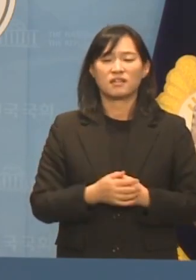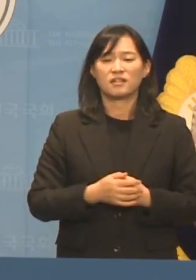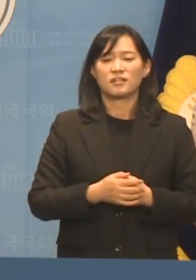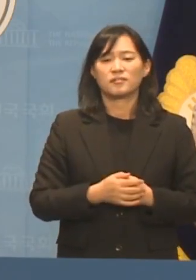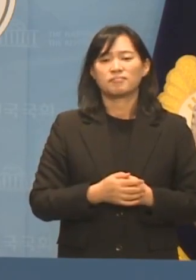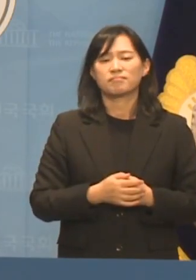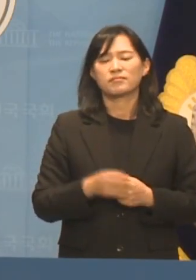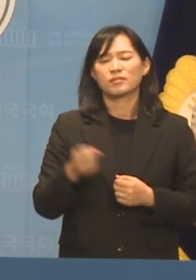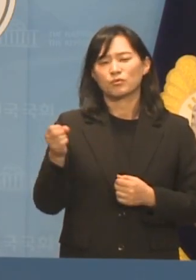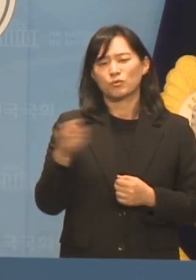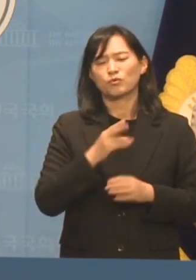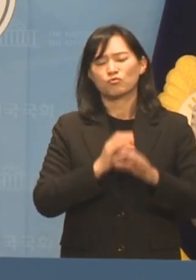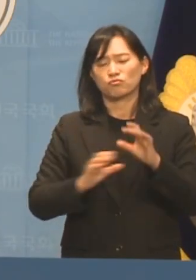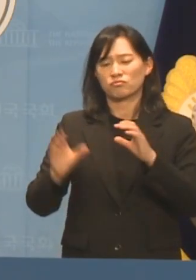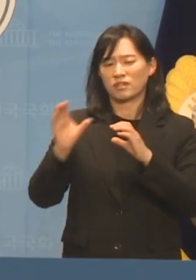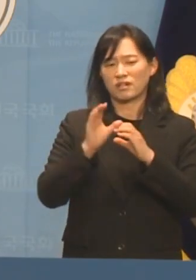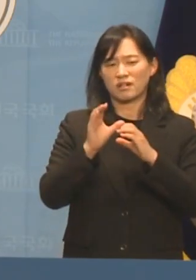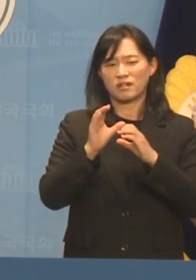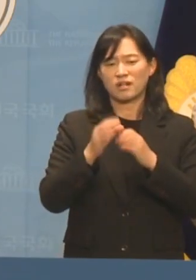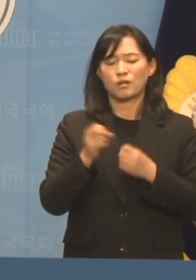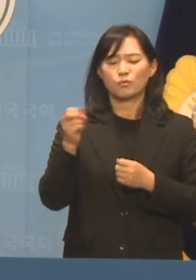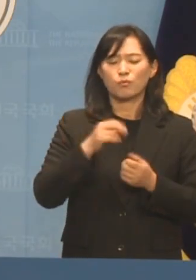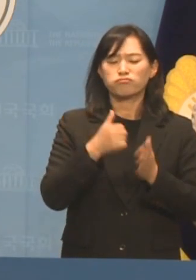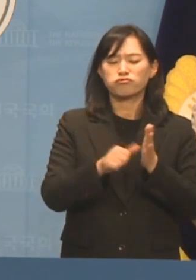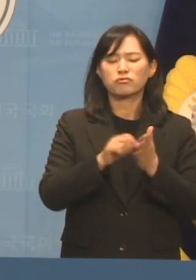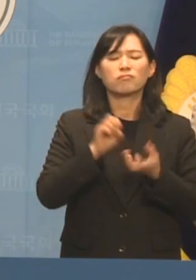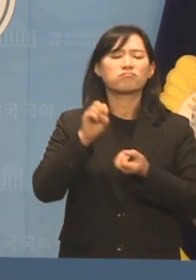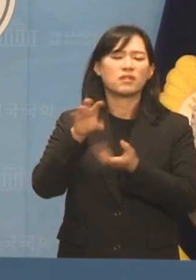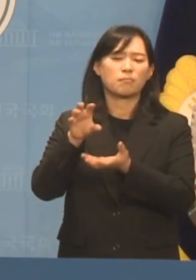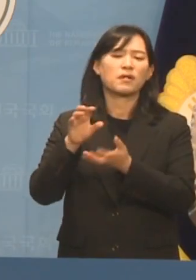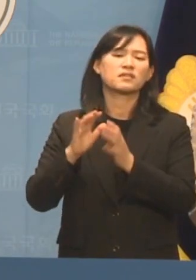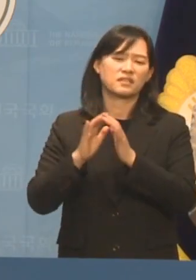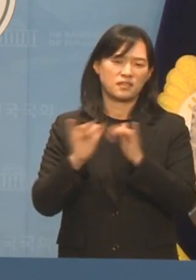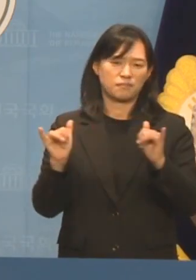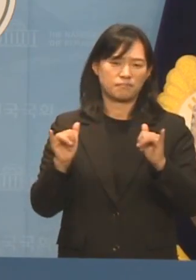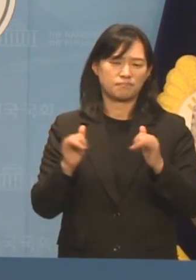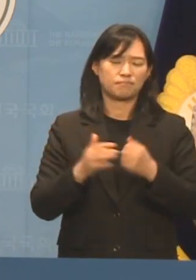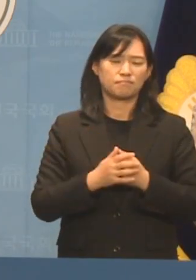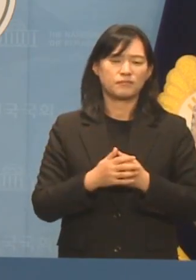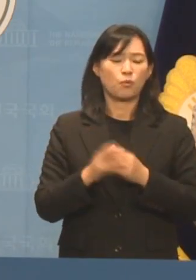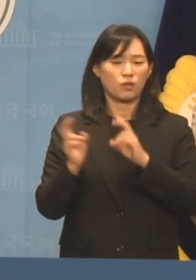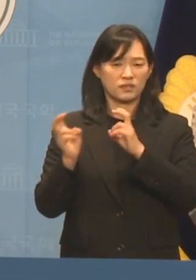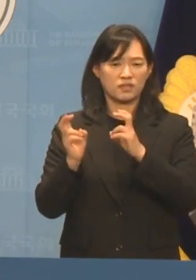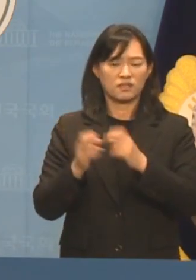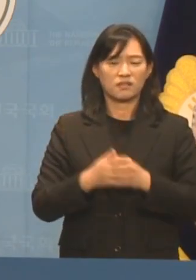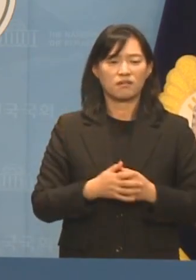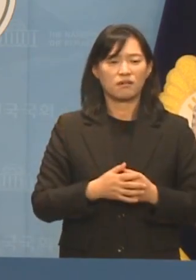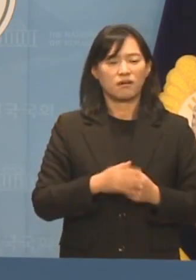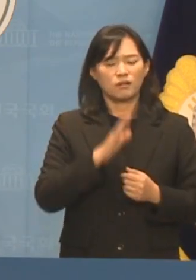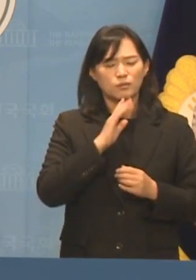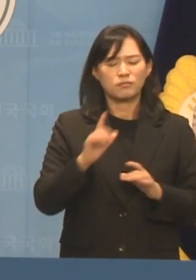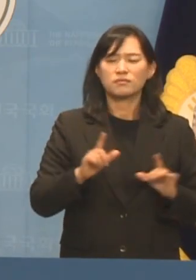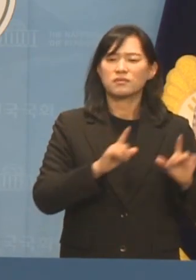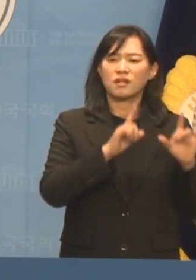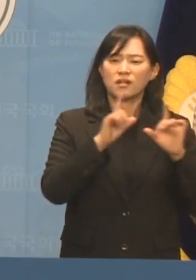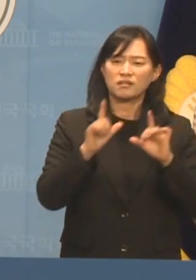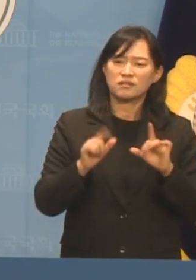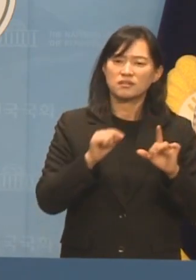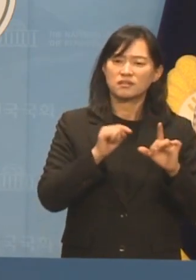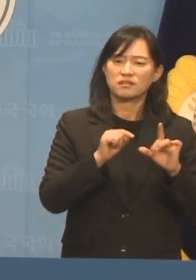거기에 또 납품하고 있는 업체들이 아닐까 이런 생각을 합니다. 이 삶을 영위하는 이